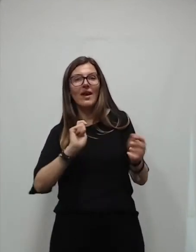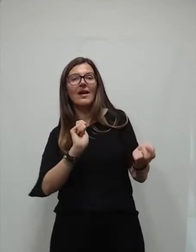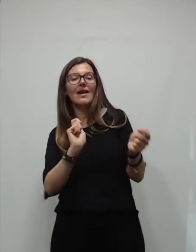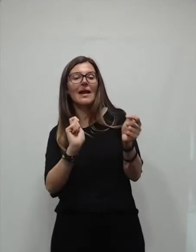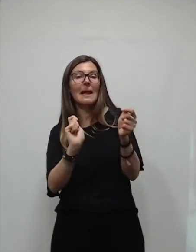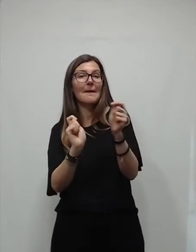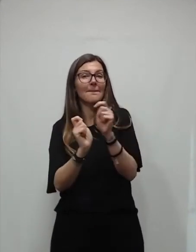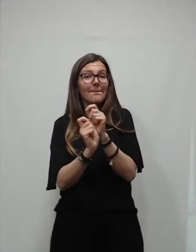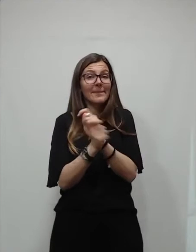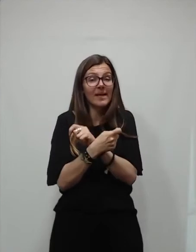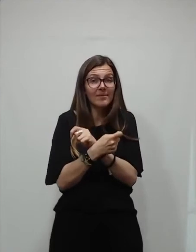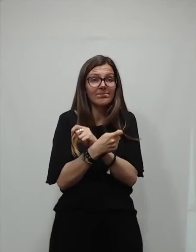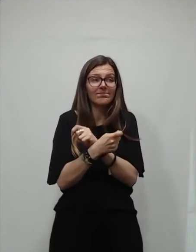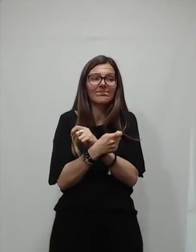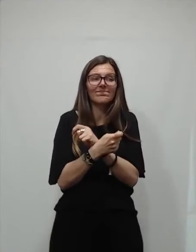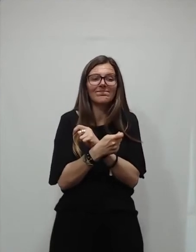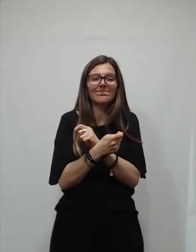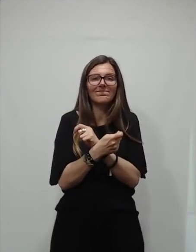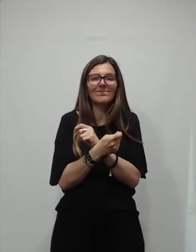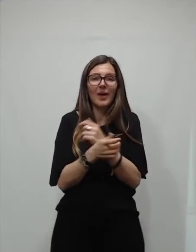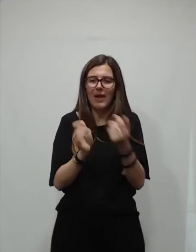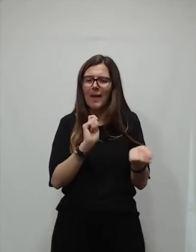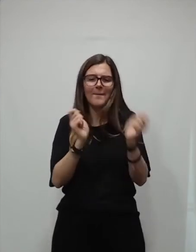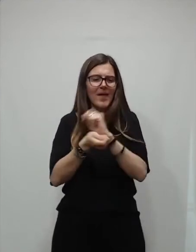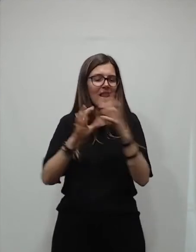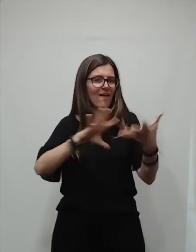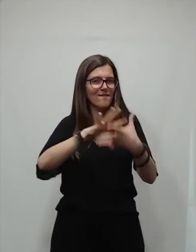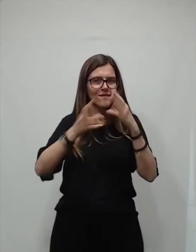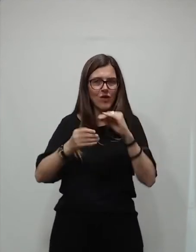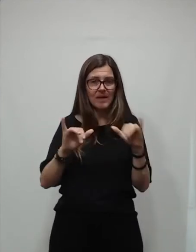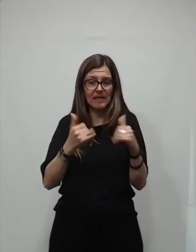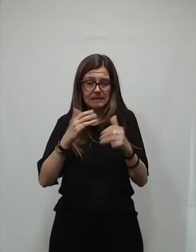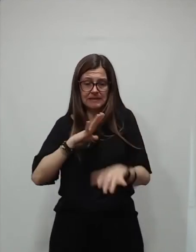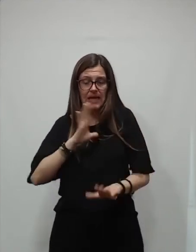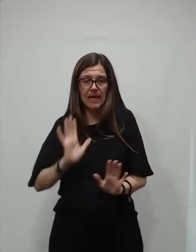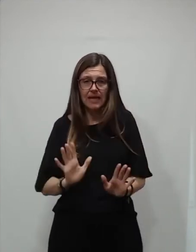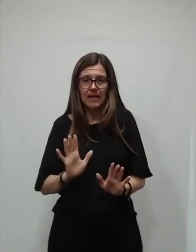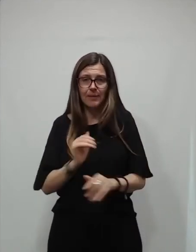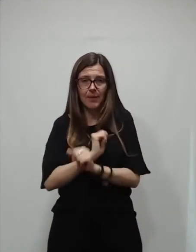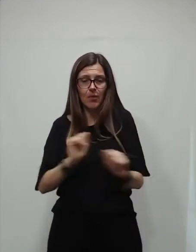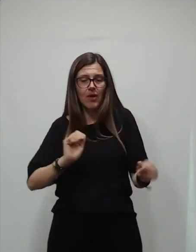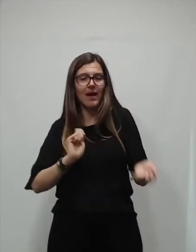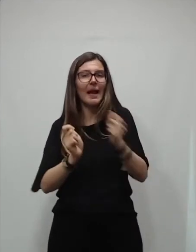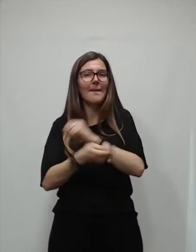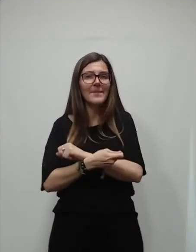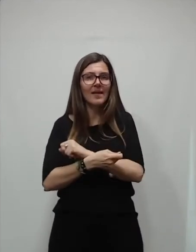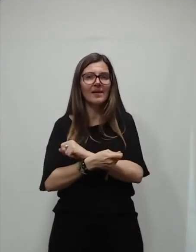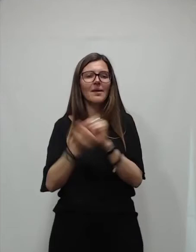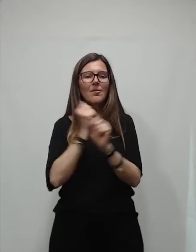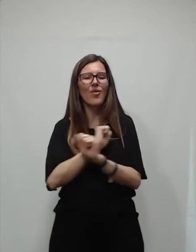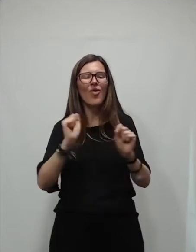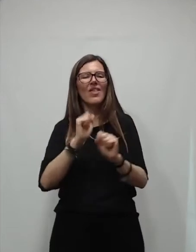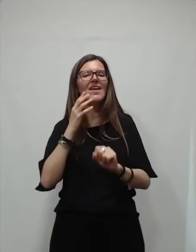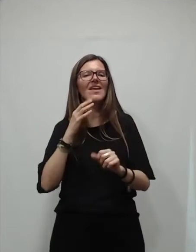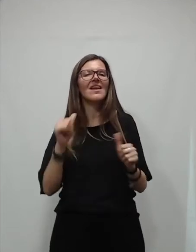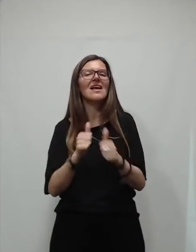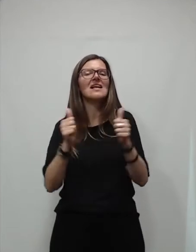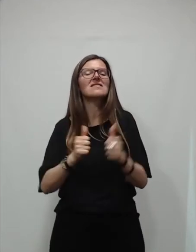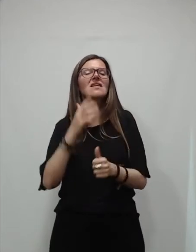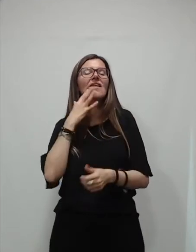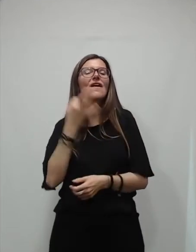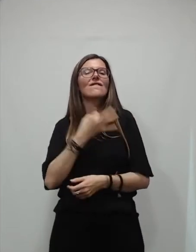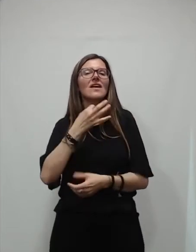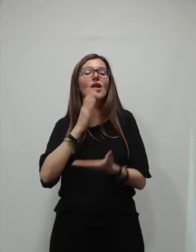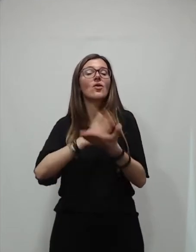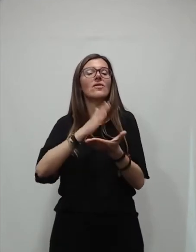modificar de alguna manera, para cambiar el paradigma y para ingresar el paradigma de derechos humanos, necesitamos tomar en consideración